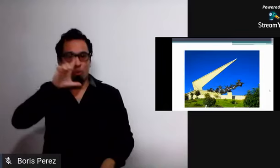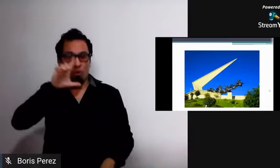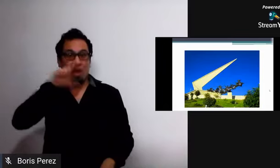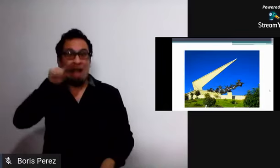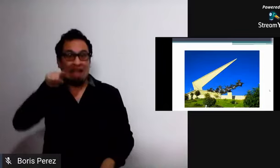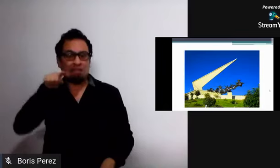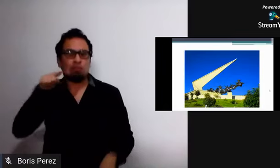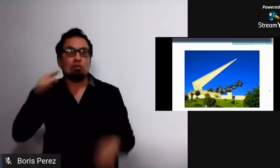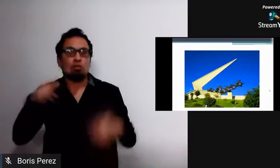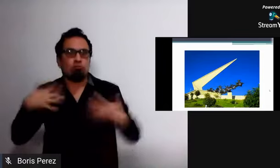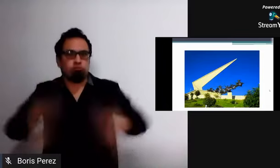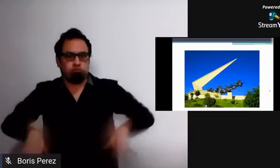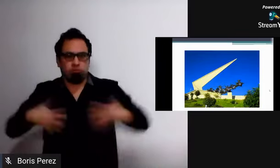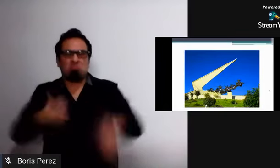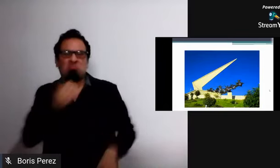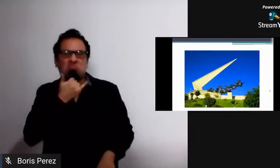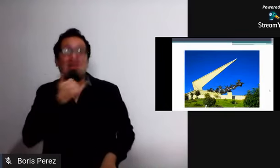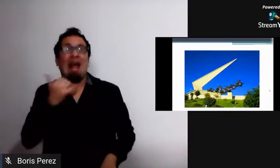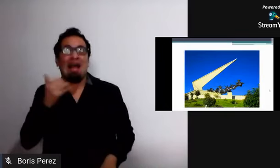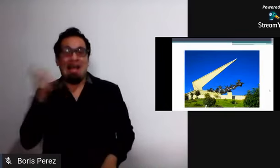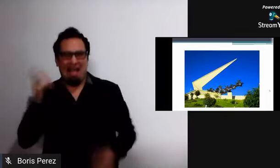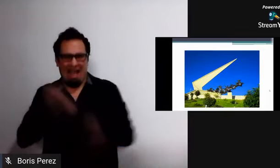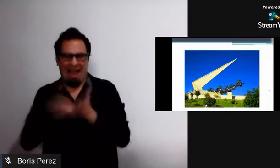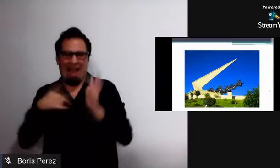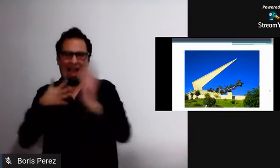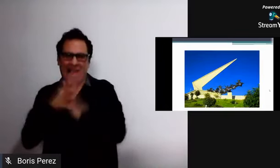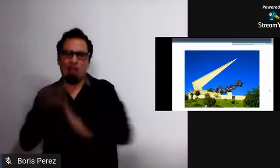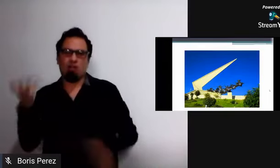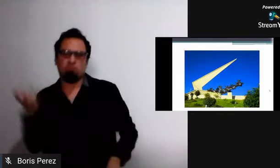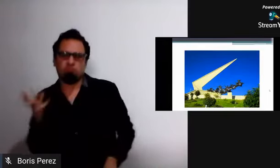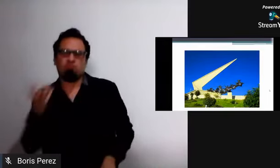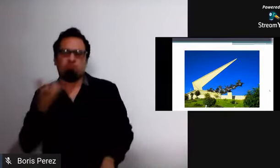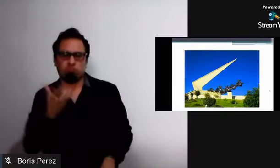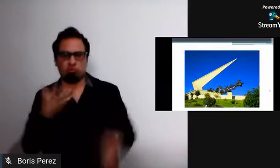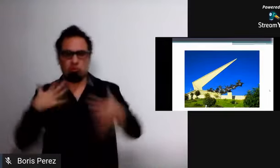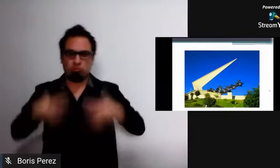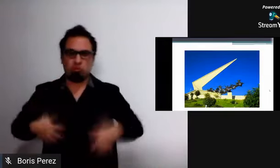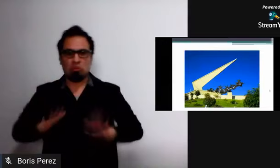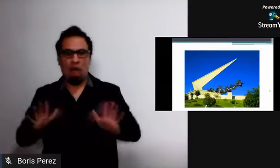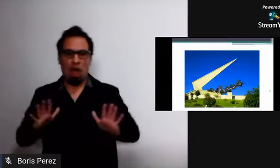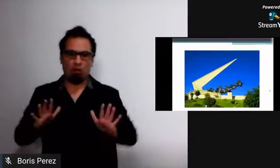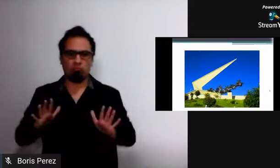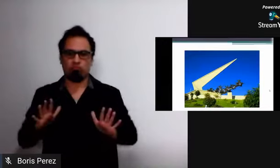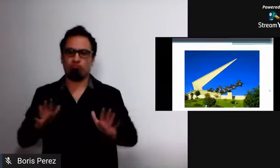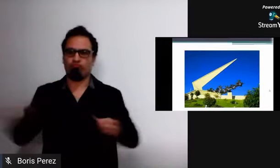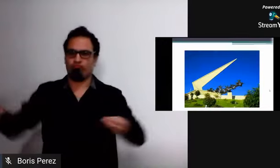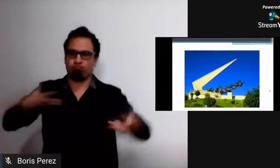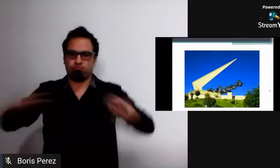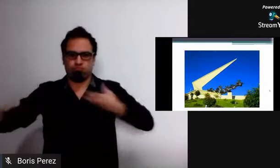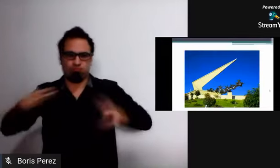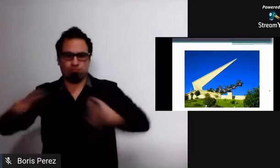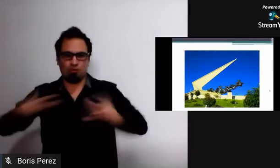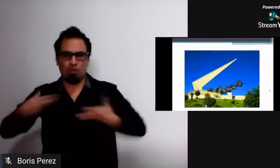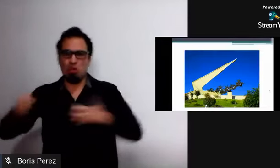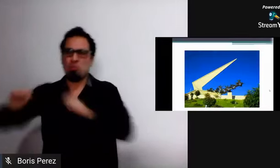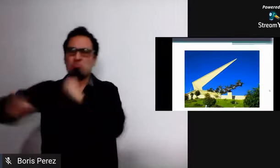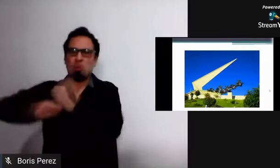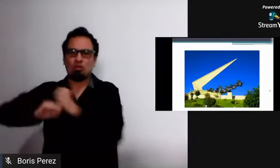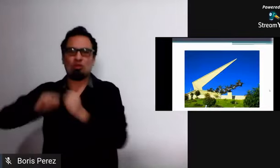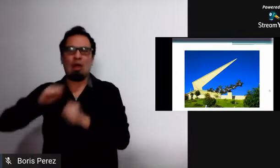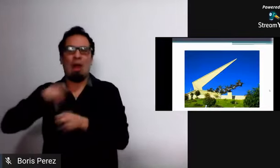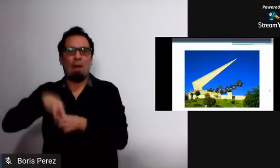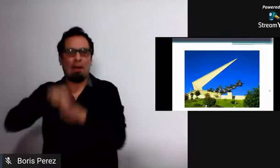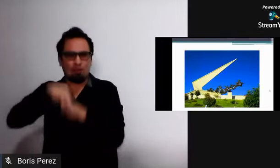representativo. Se construyó el 23 de julio y digamos que en ese momento en el que ellos pues